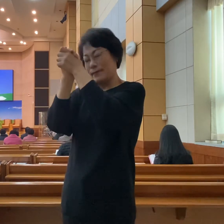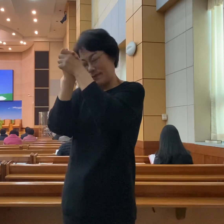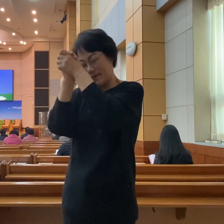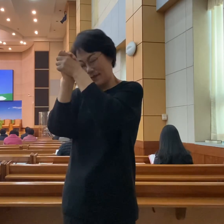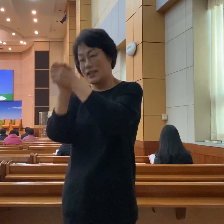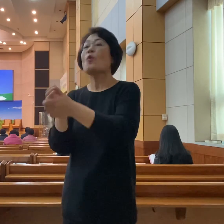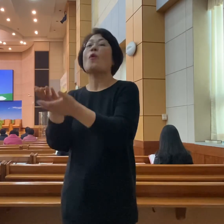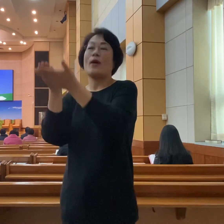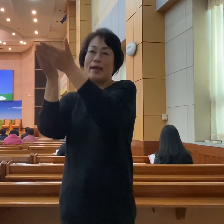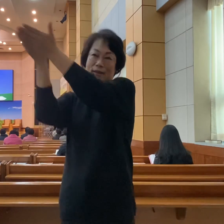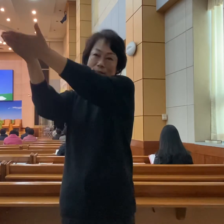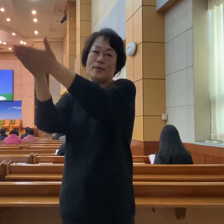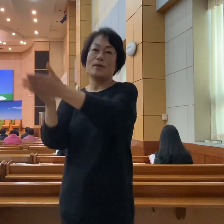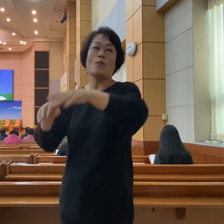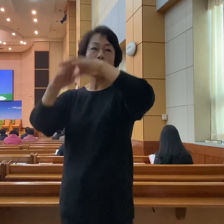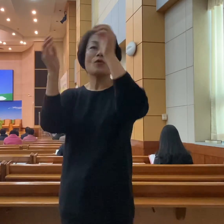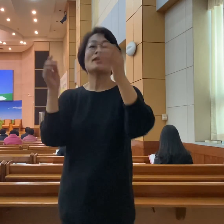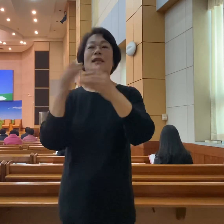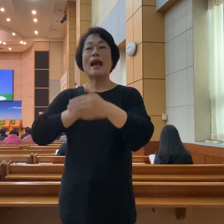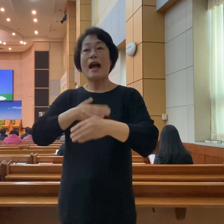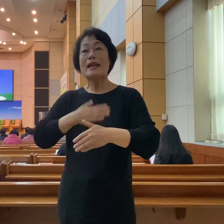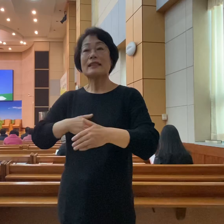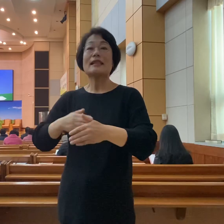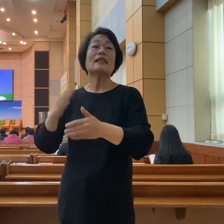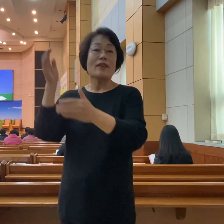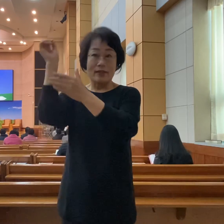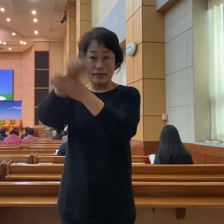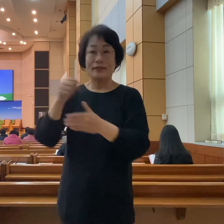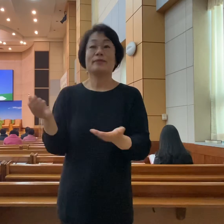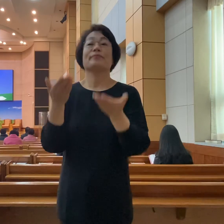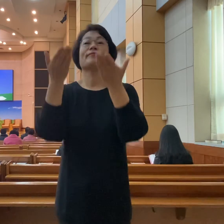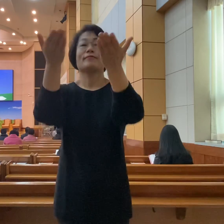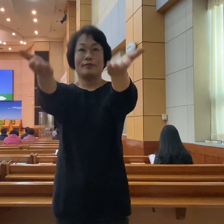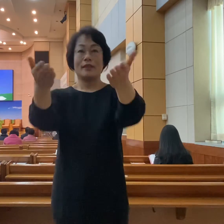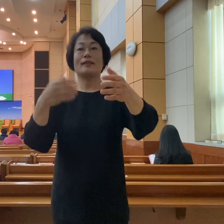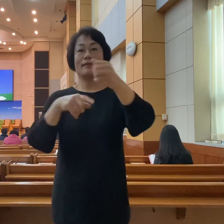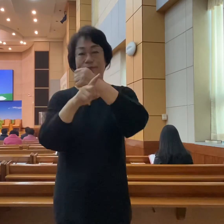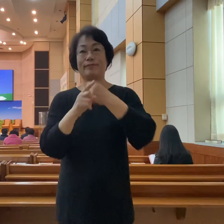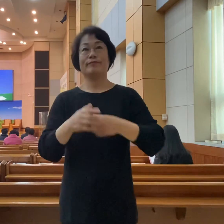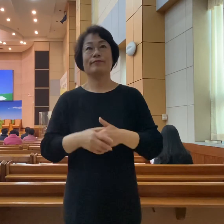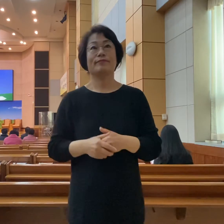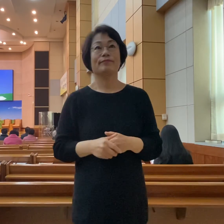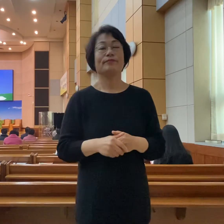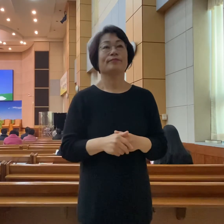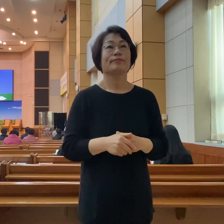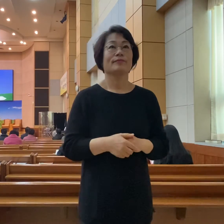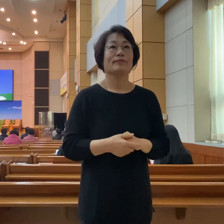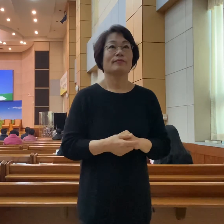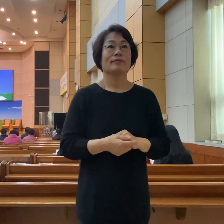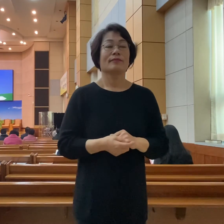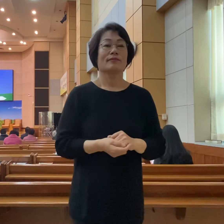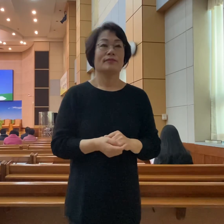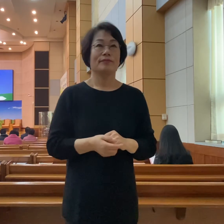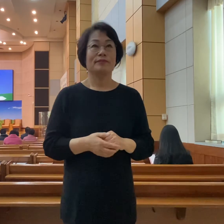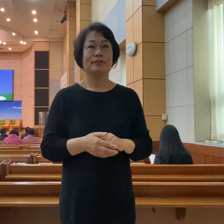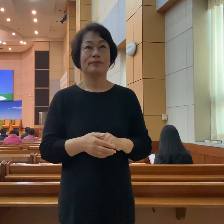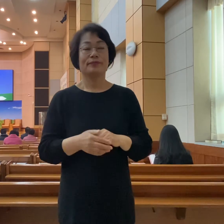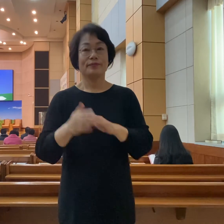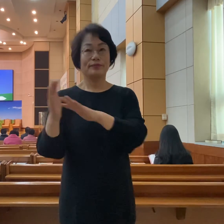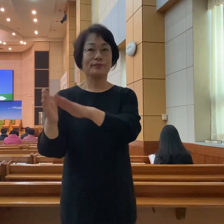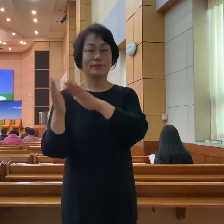기독교의 기도와 다른 종교의 기도의 차이가 다른 종교는 자기 소원을 아뢰는 게